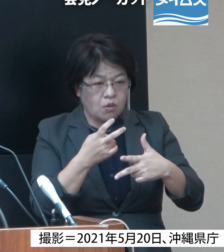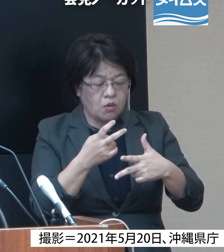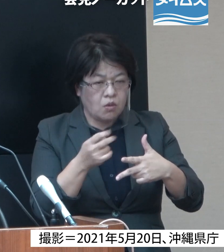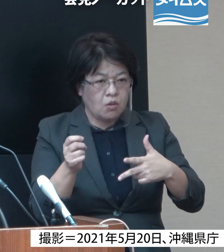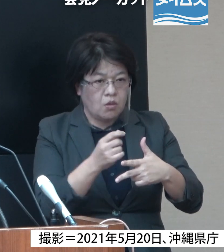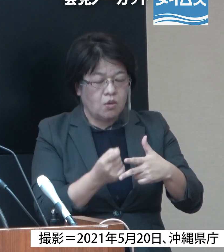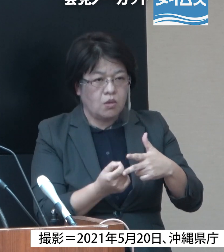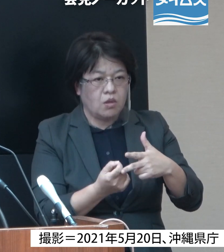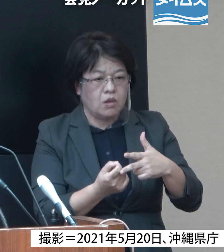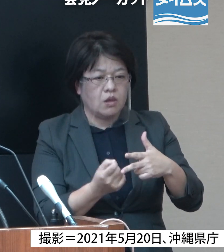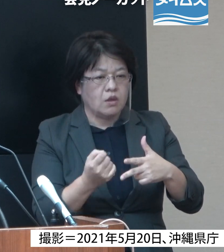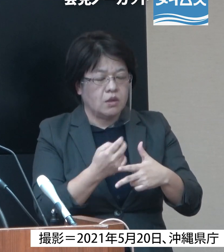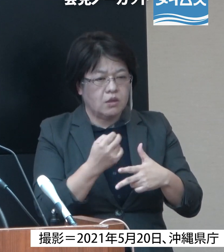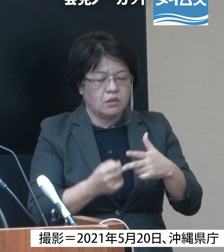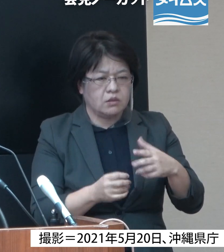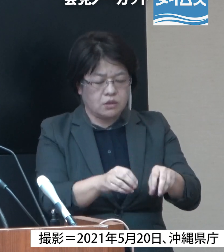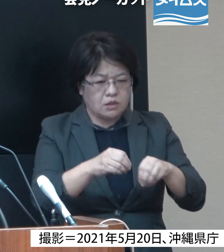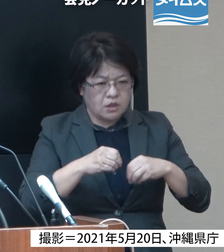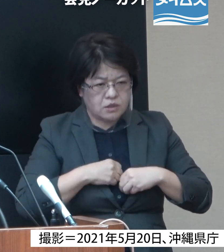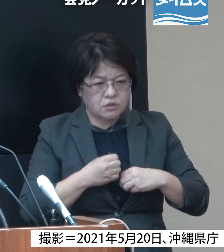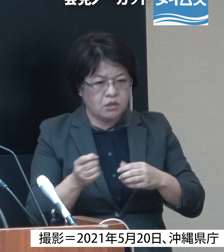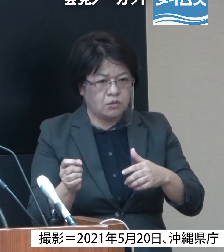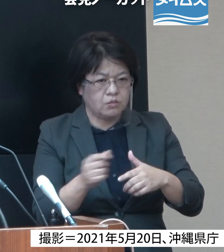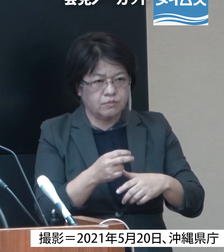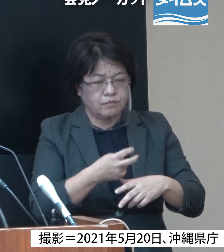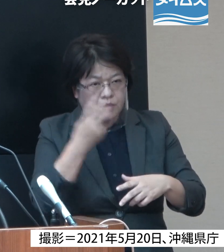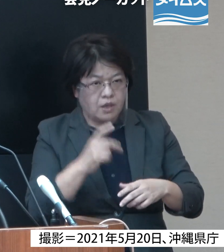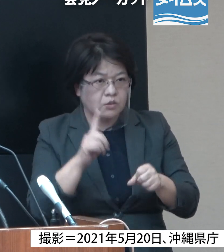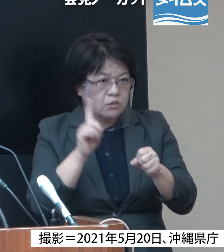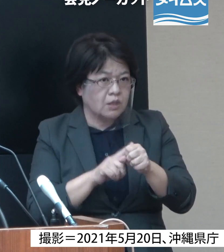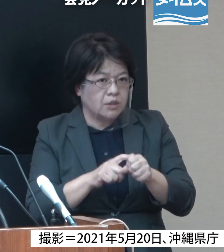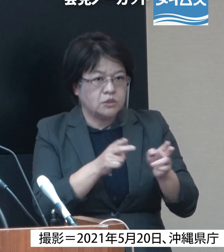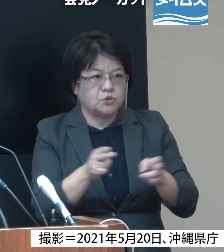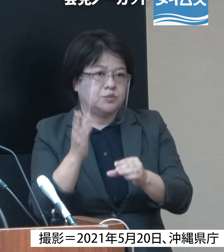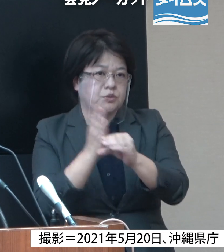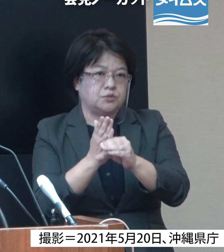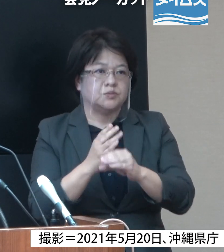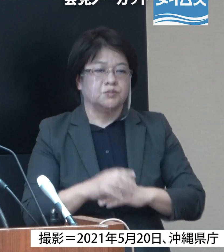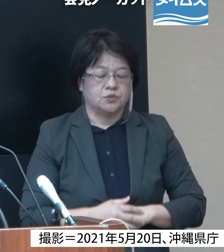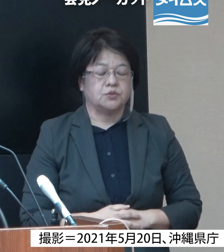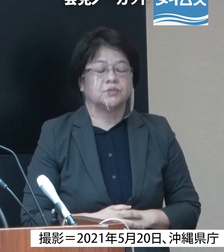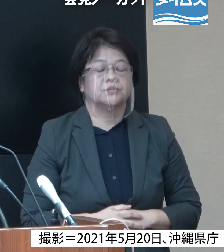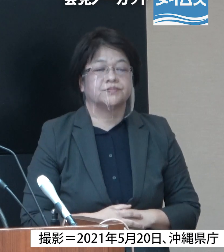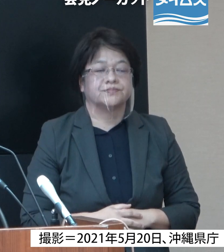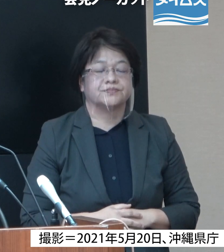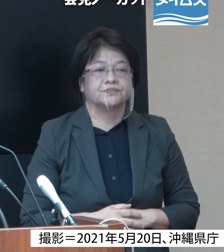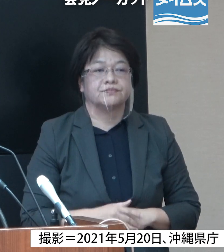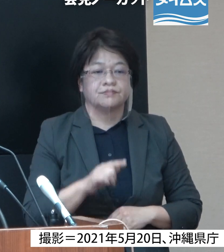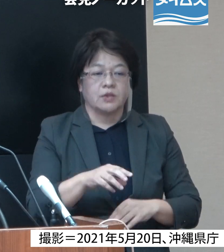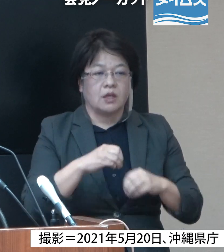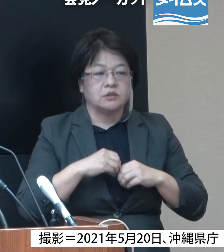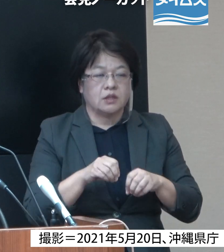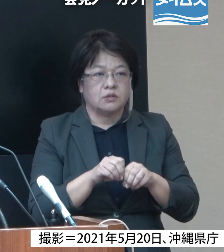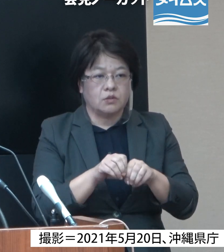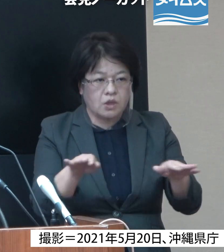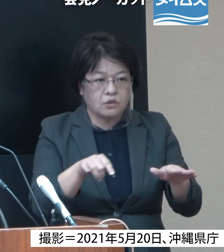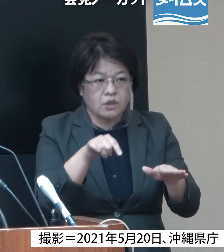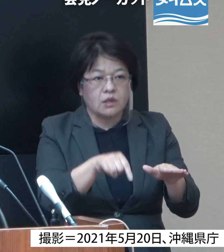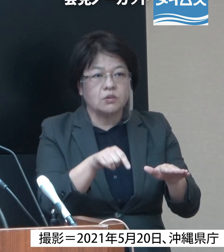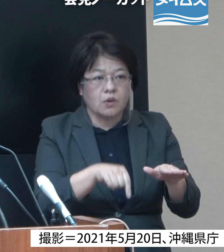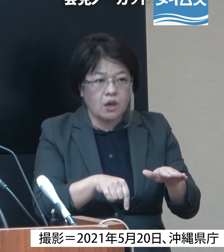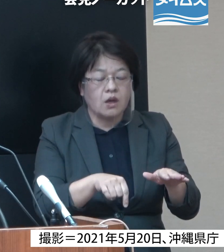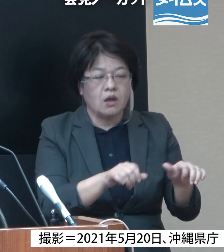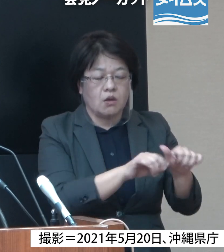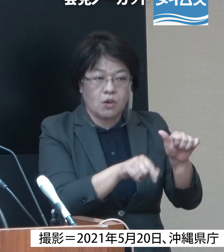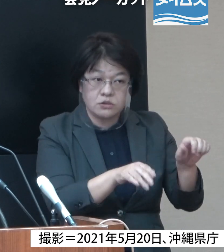ための抗原検査キットの導入について現在準備を進めております。加えて今回の感染拡大は大